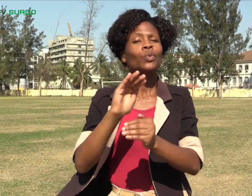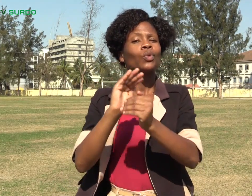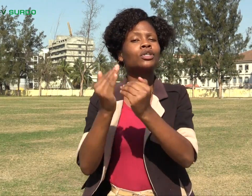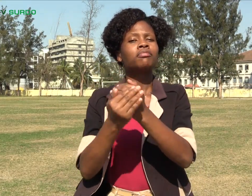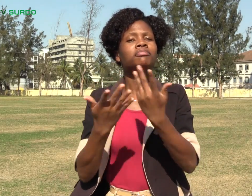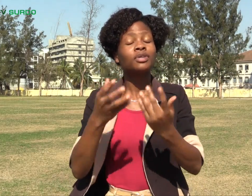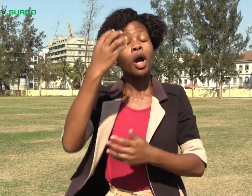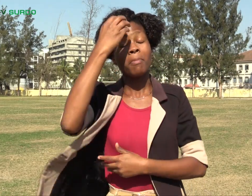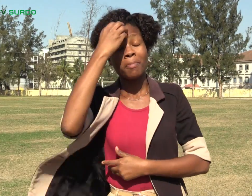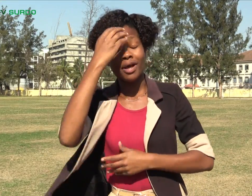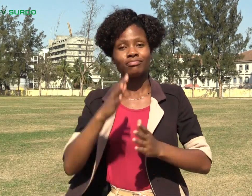Música